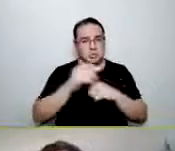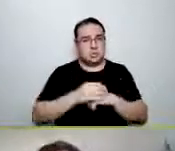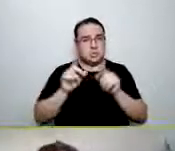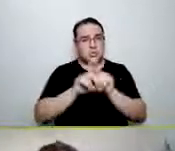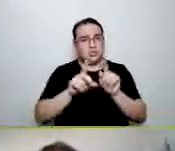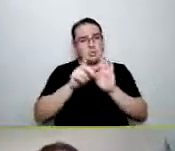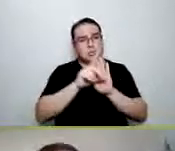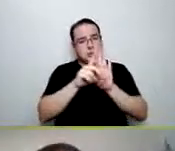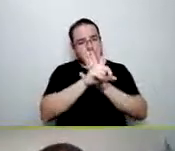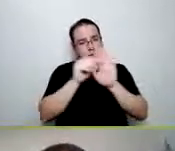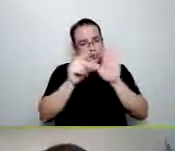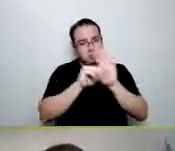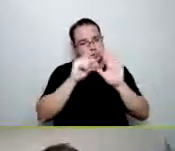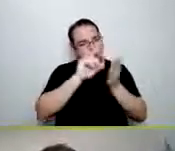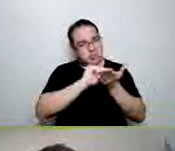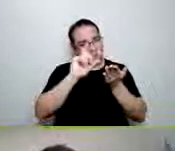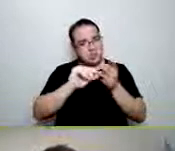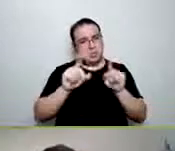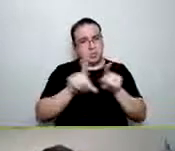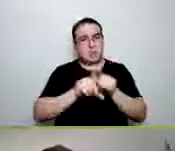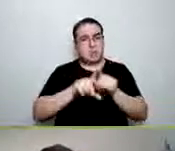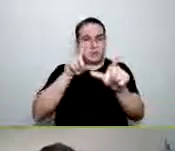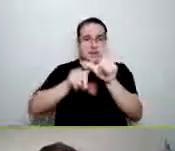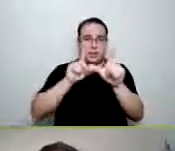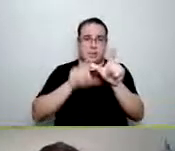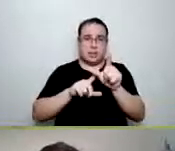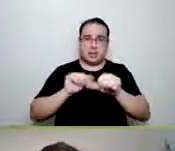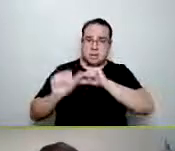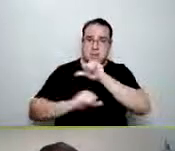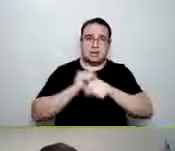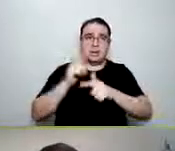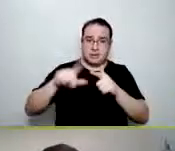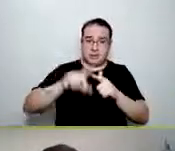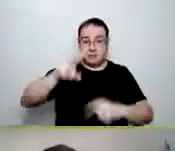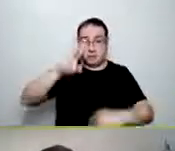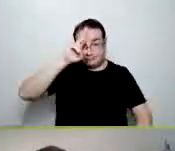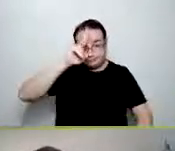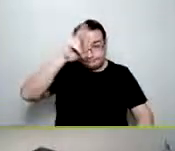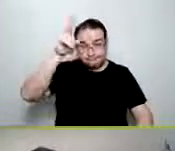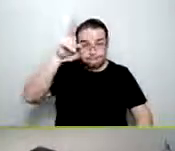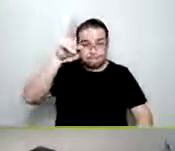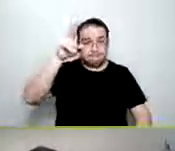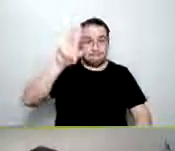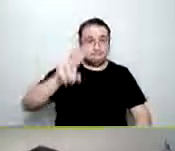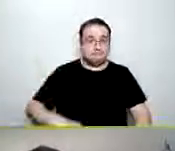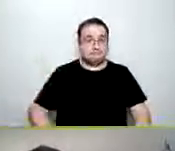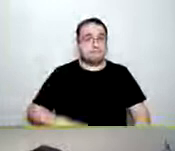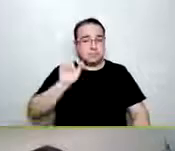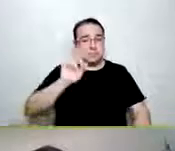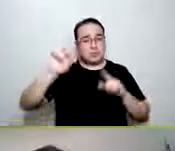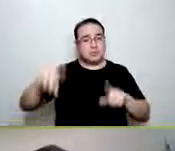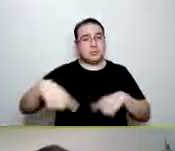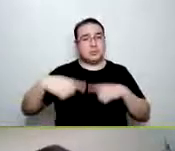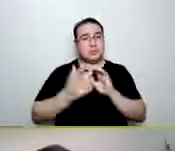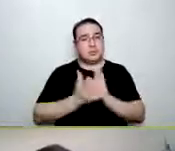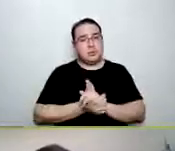a codificação dos fontes e muitos outros problemas são cabeludos. Então, o desafio é